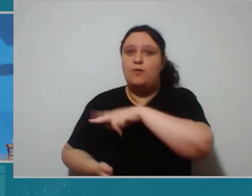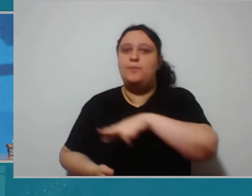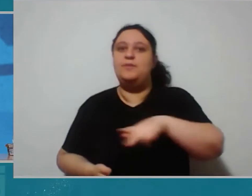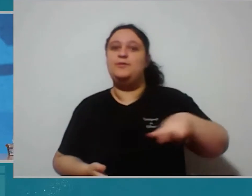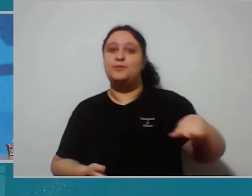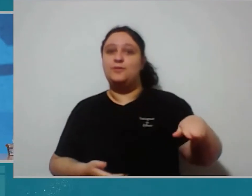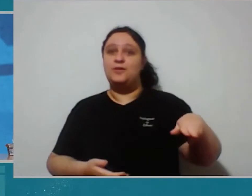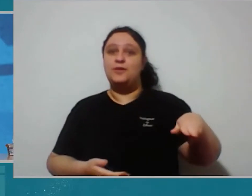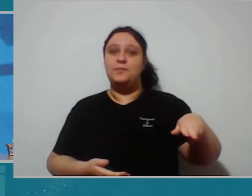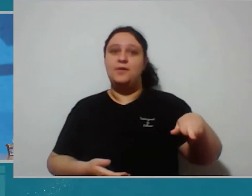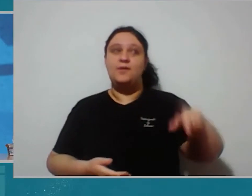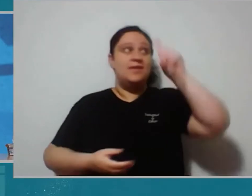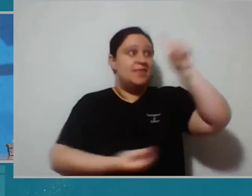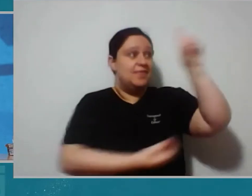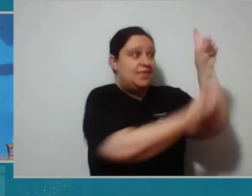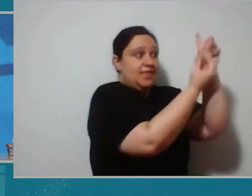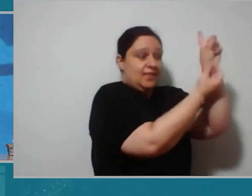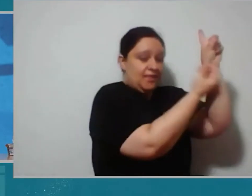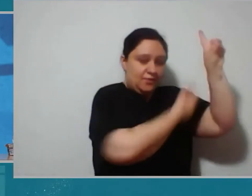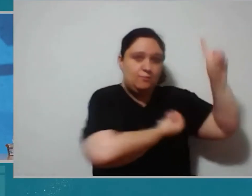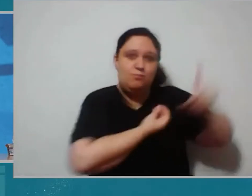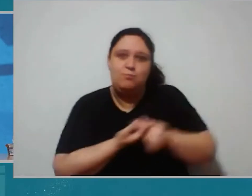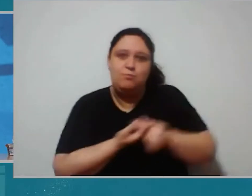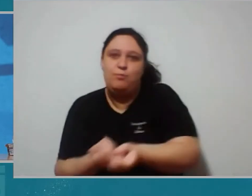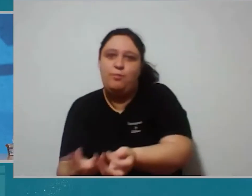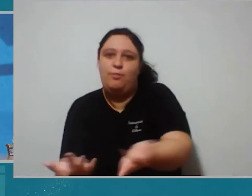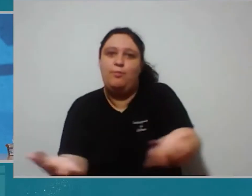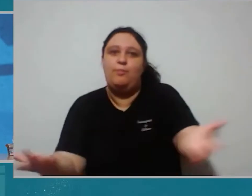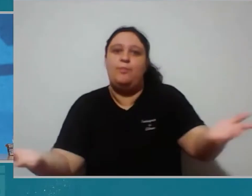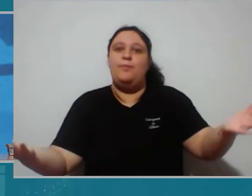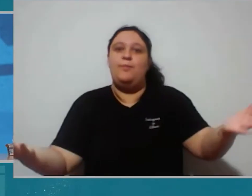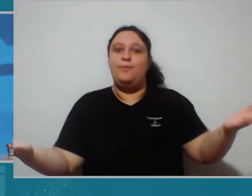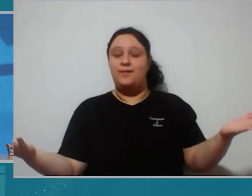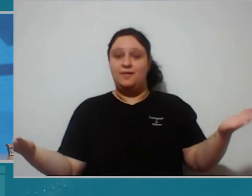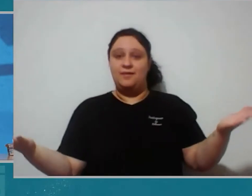Deus. O Senhor já predisse isso, né?